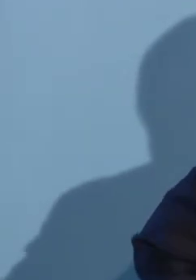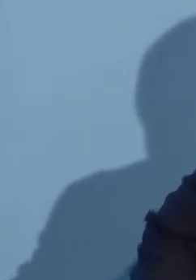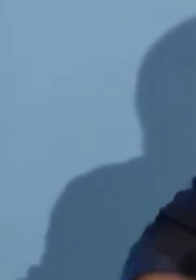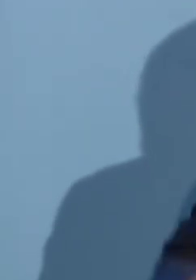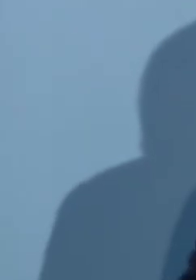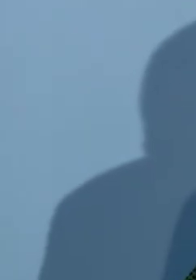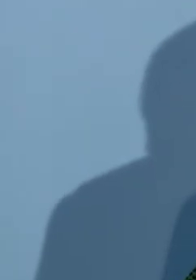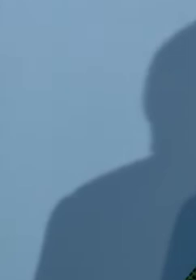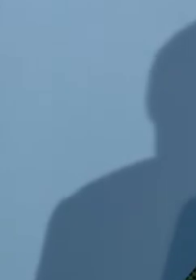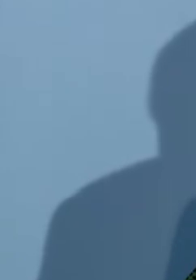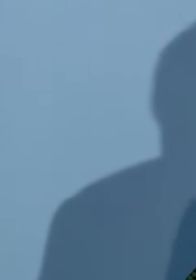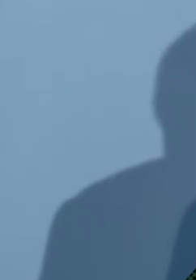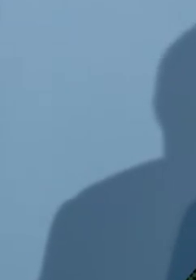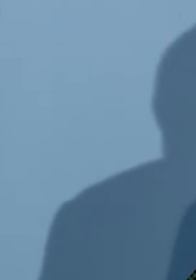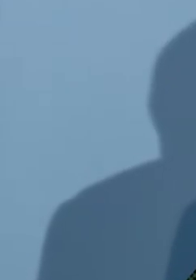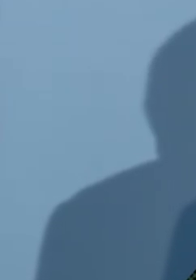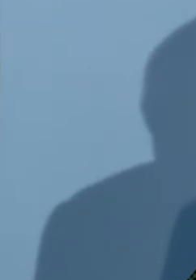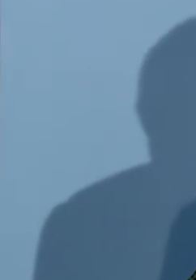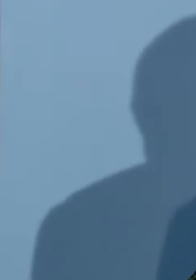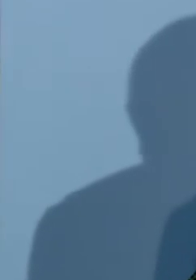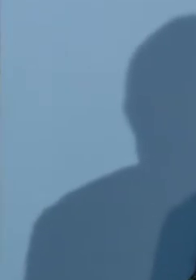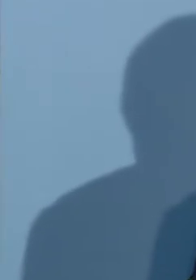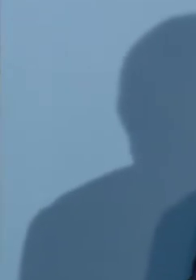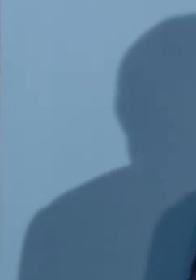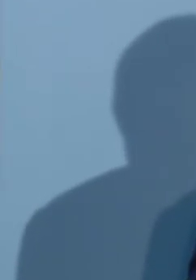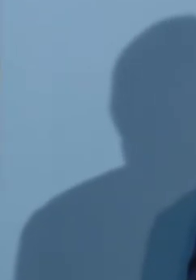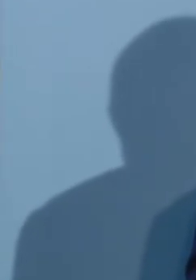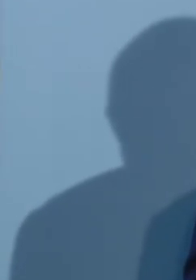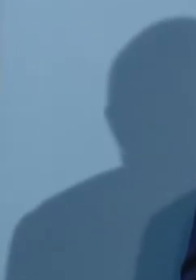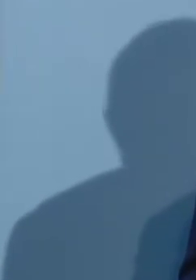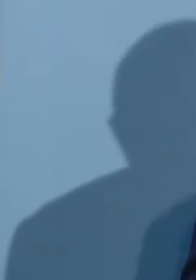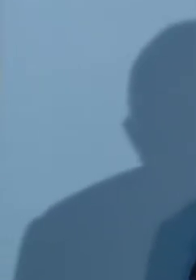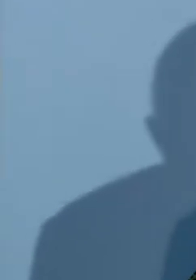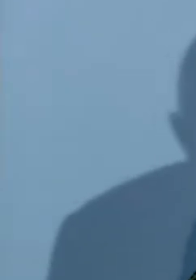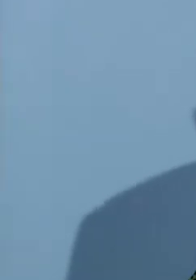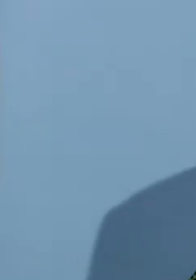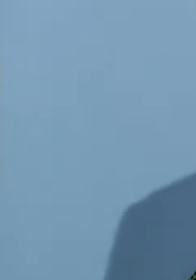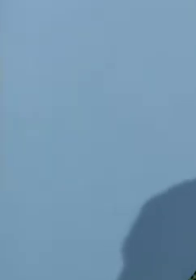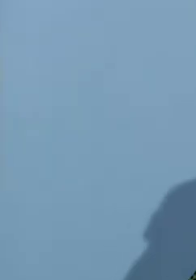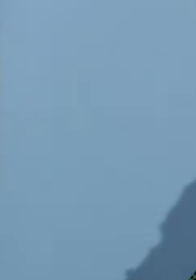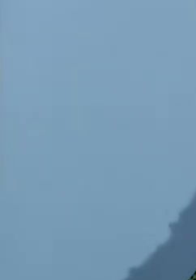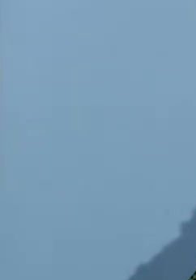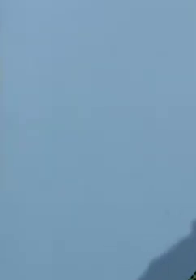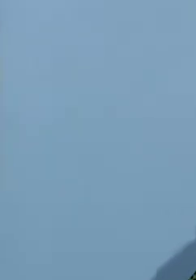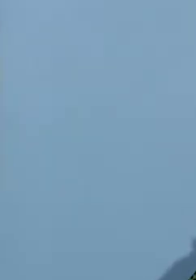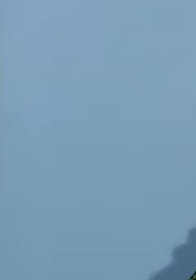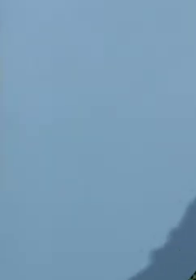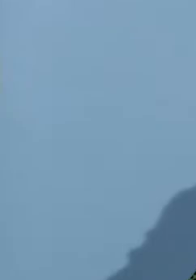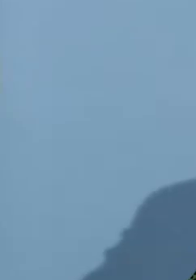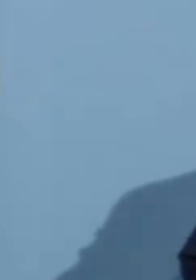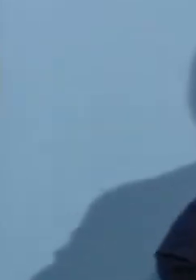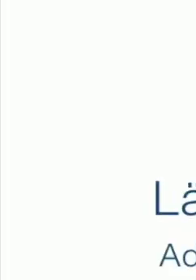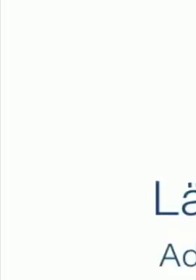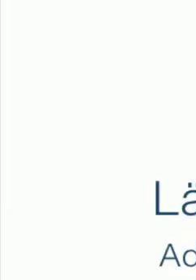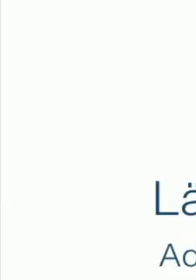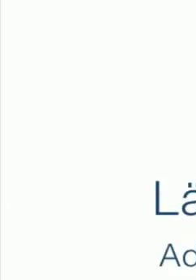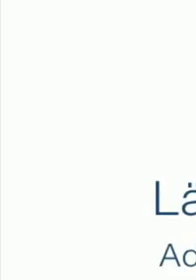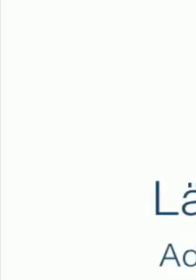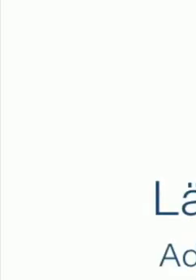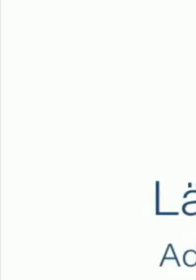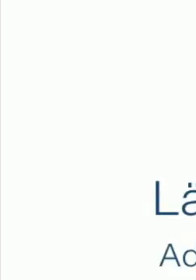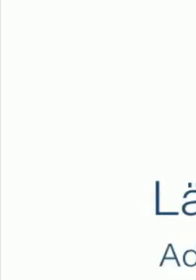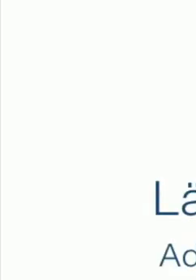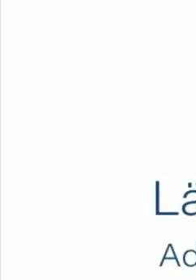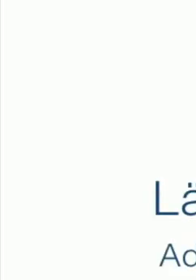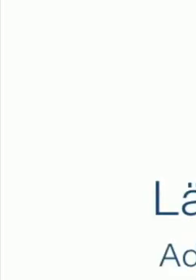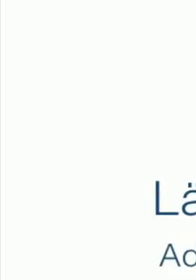kommer. Och lite grann för att sätta oss på banan så tänkte jag lite ta, vad är ett läkemedel? Jo,